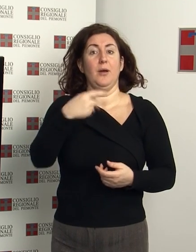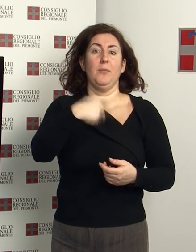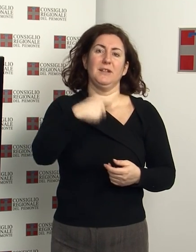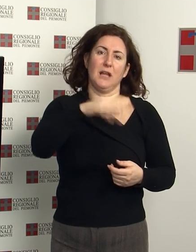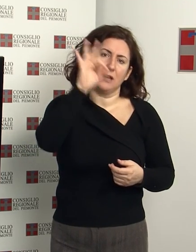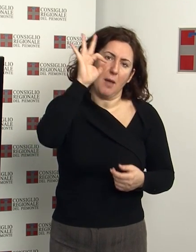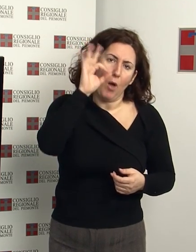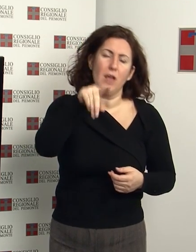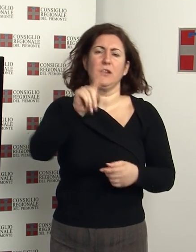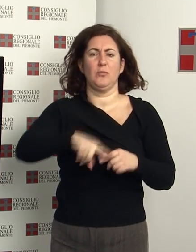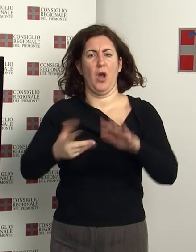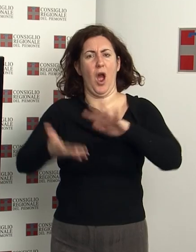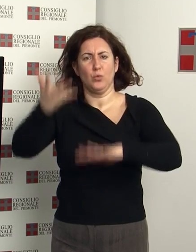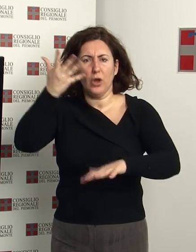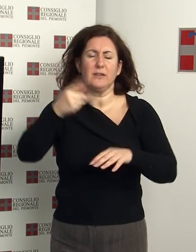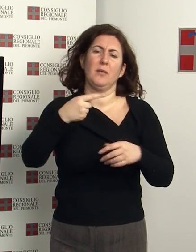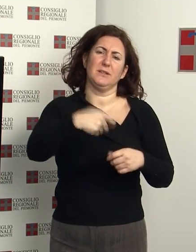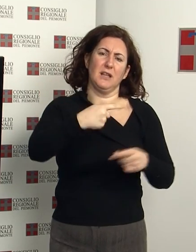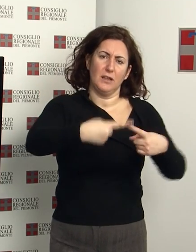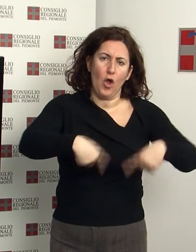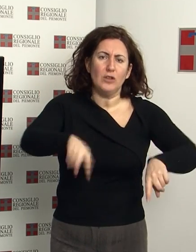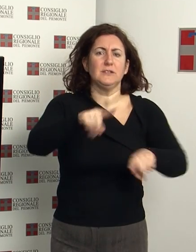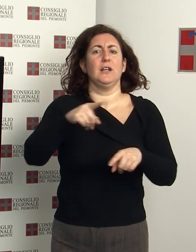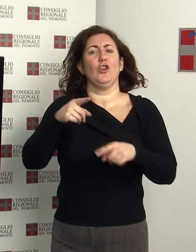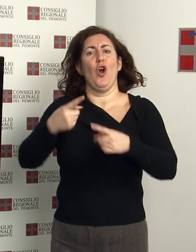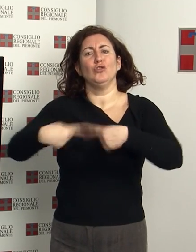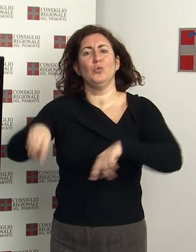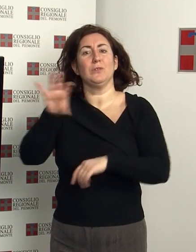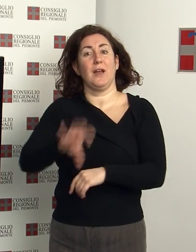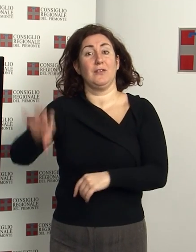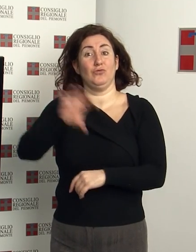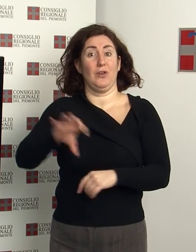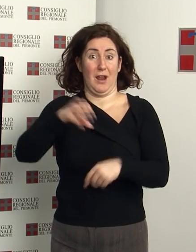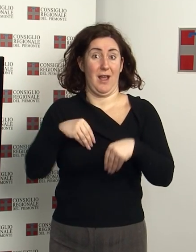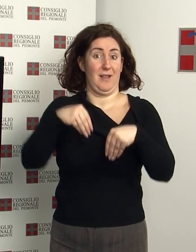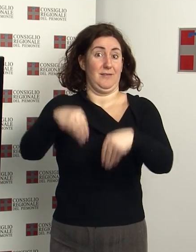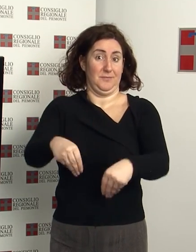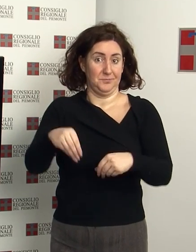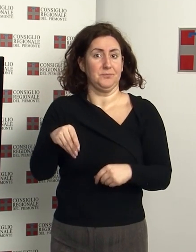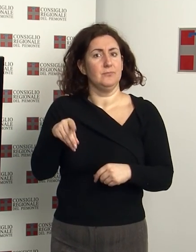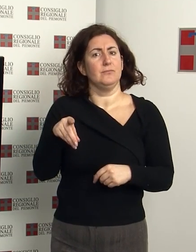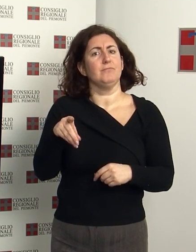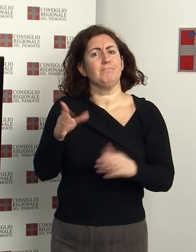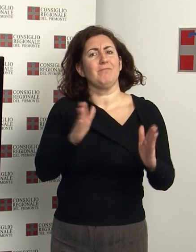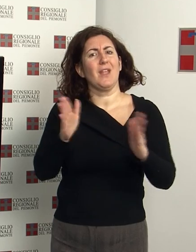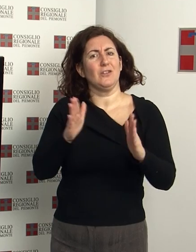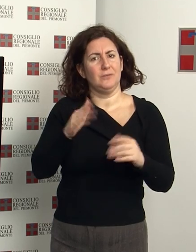del Consiglio della giunta regionale durante la manifestazione è stato ricordato L'importante rapporto tra Agnelli e la città di Torino